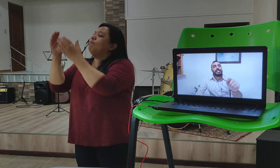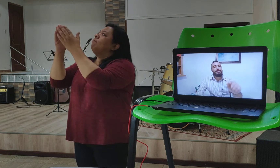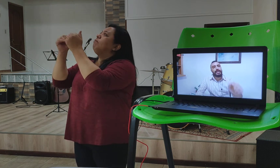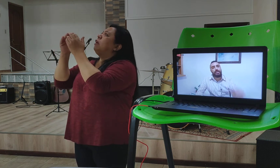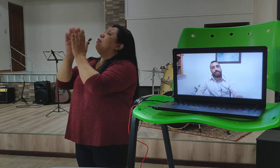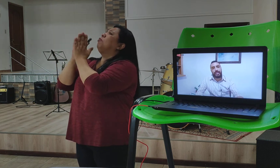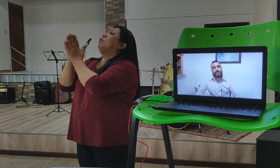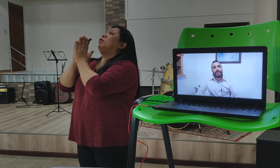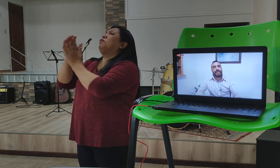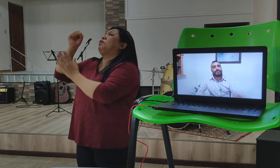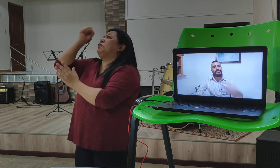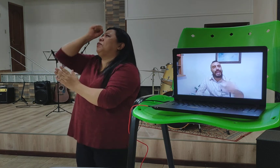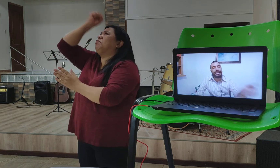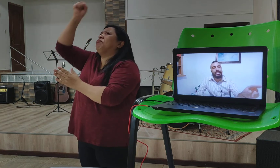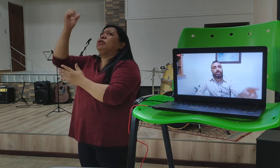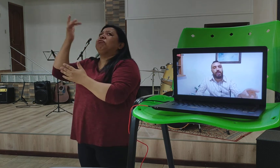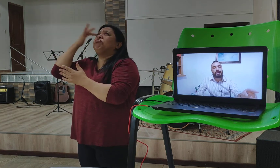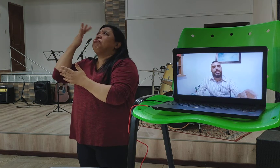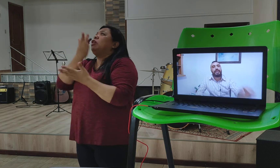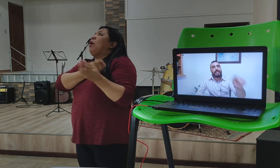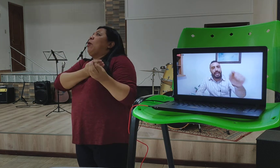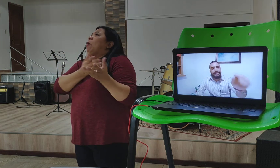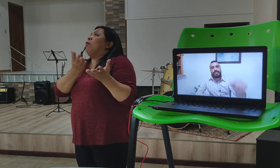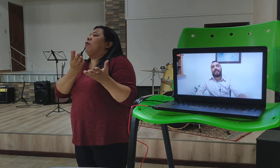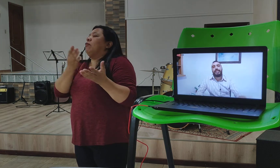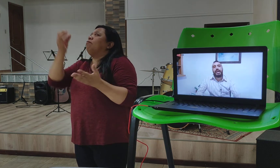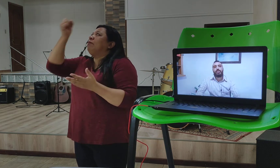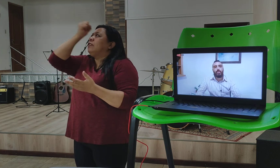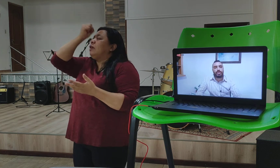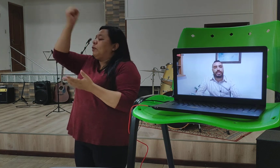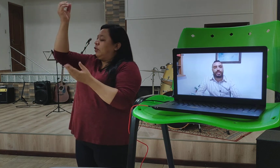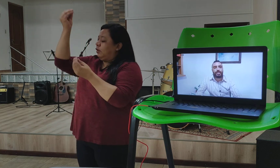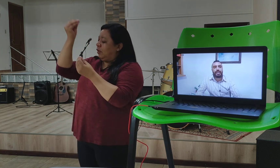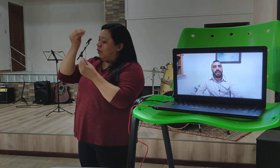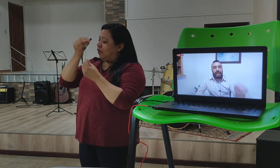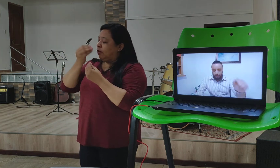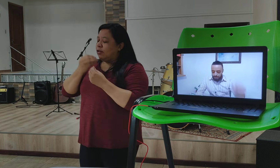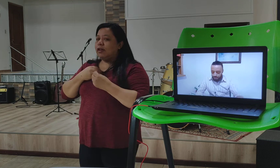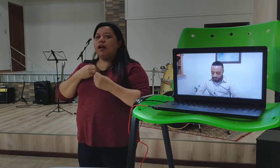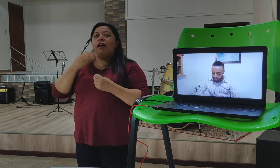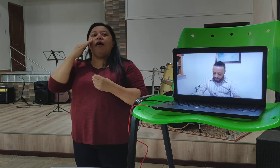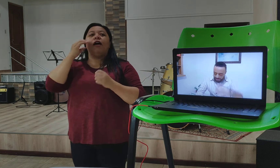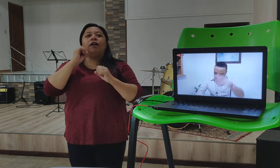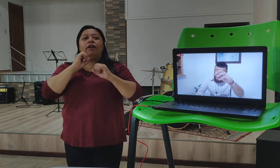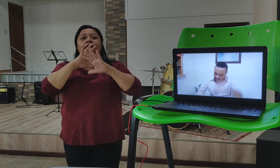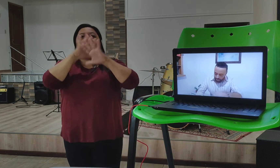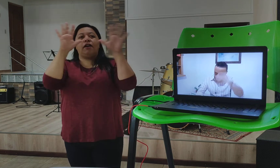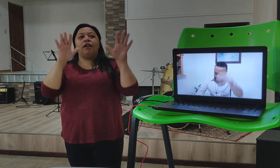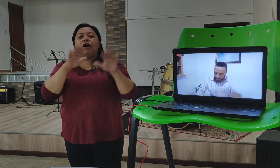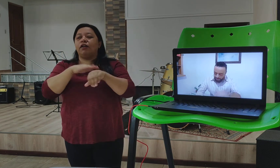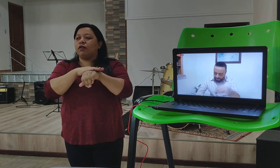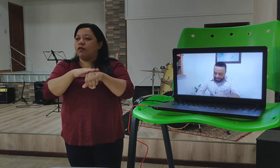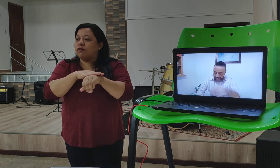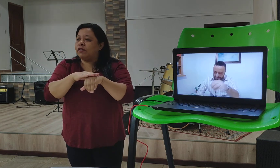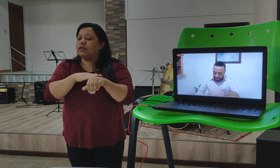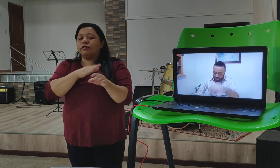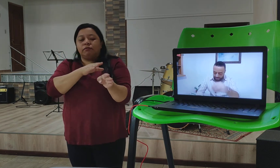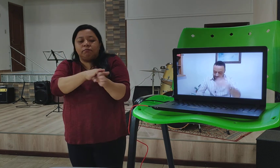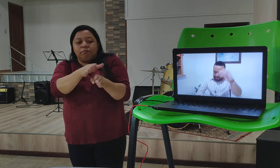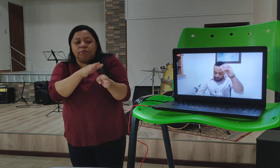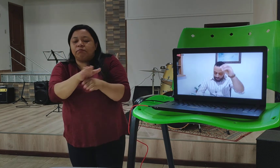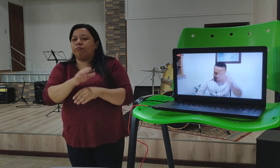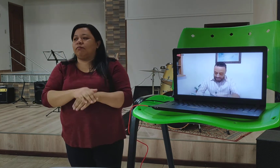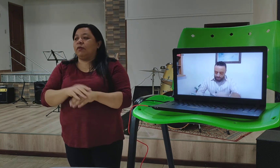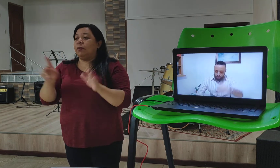dá liberalmente, nada cobra, e ela ser-lhe-á concedida aos seus filhos. Então é isso que Davi faz. Este